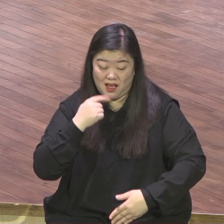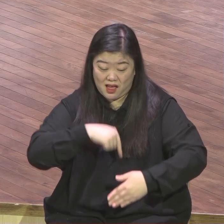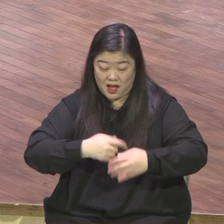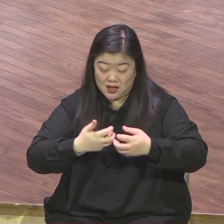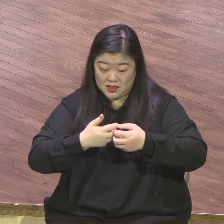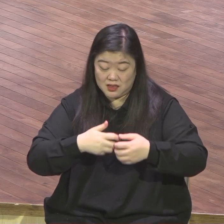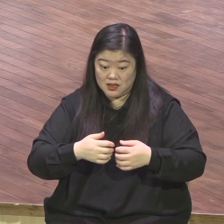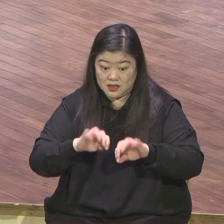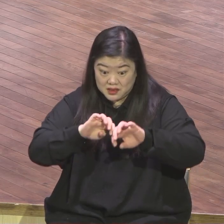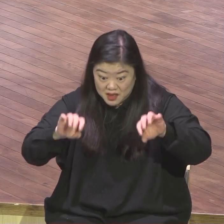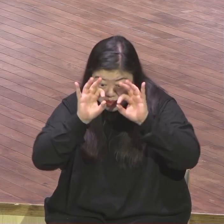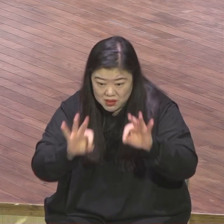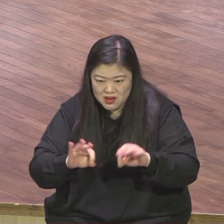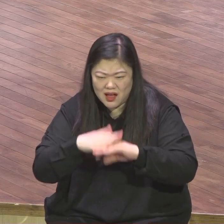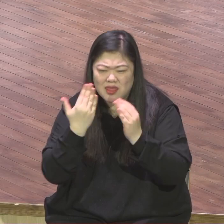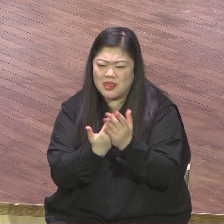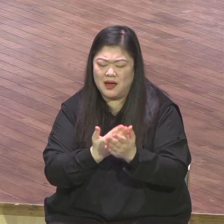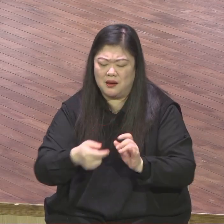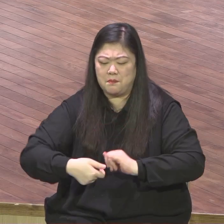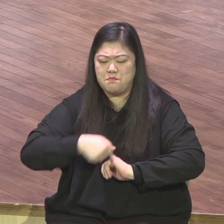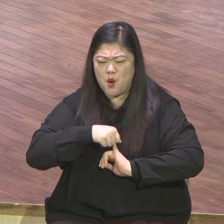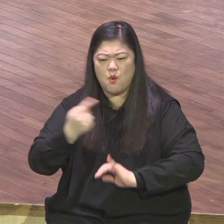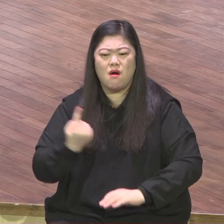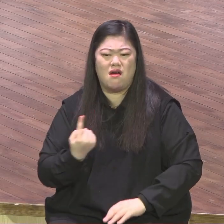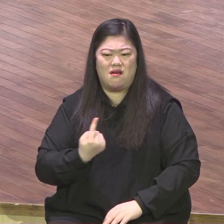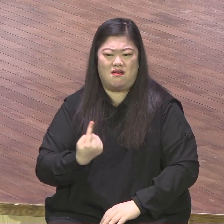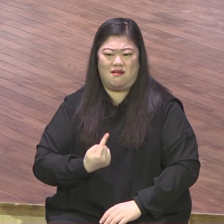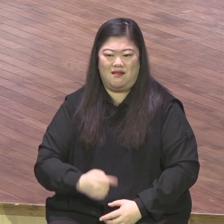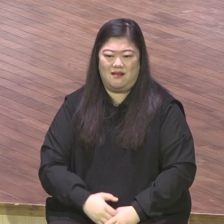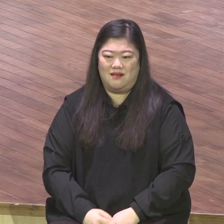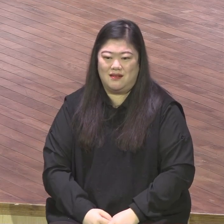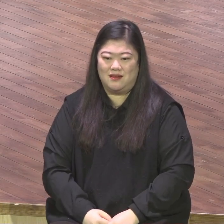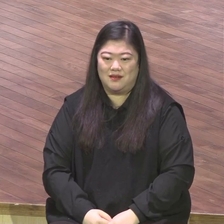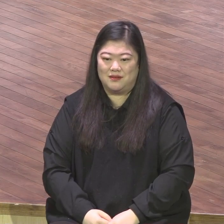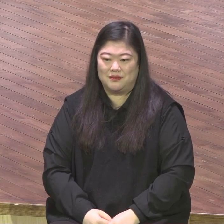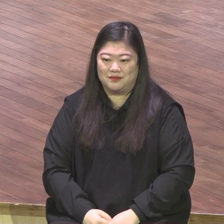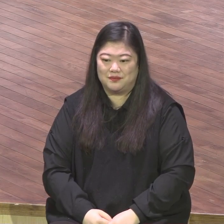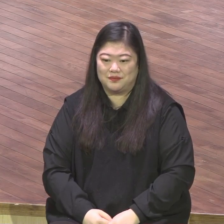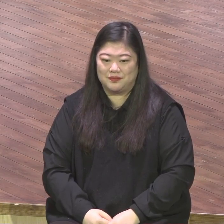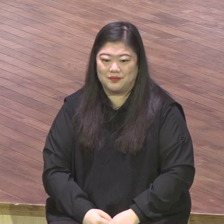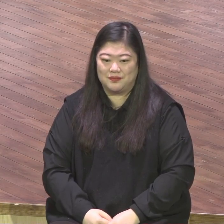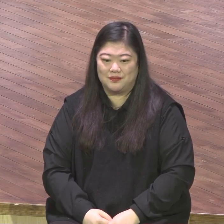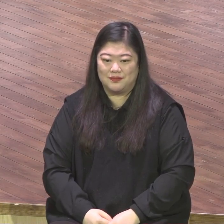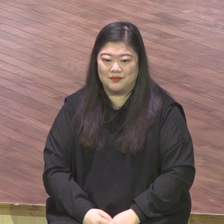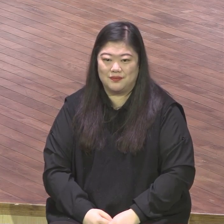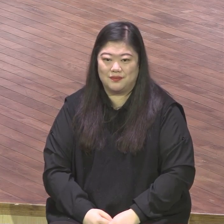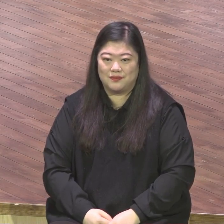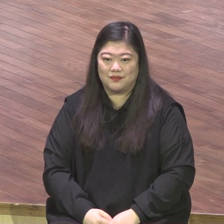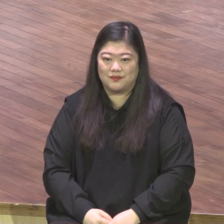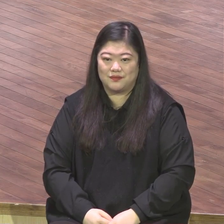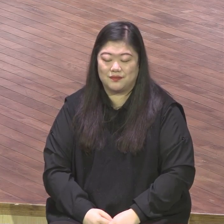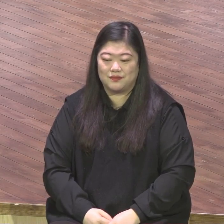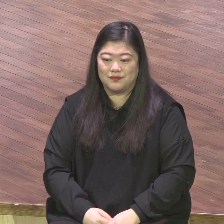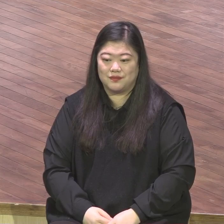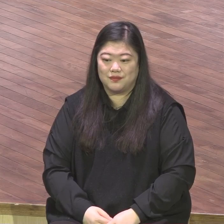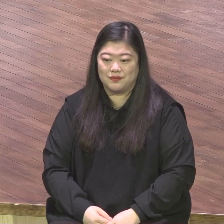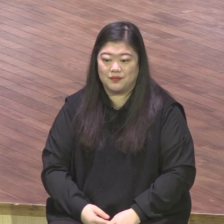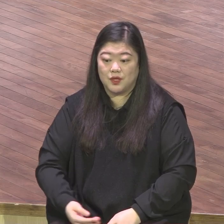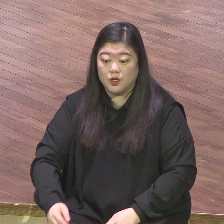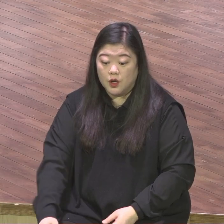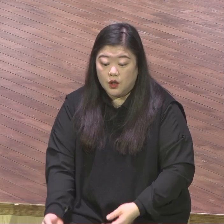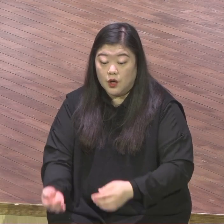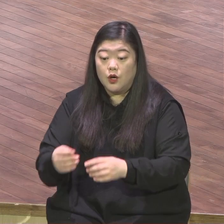교회는 사람 모임이라 하나님께서 교구를 통해서 이렇게 뽑아서 우리가 공동회를 거쳐서